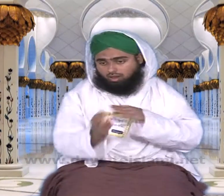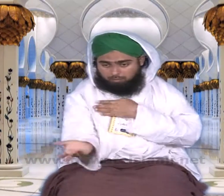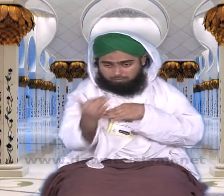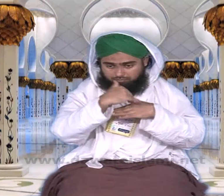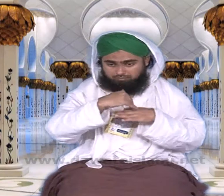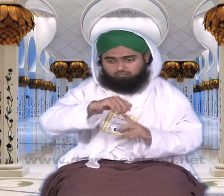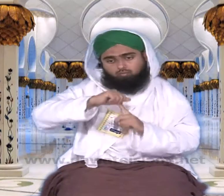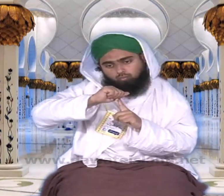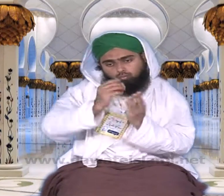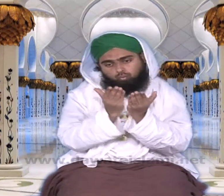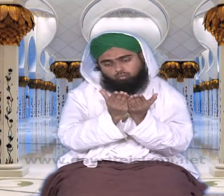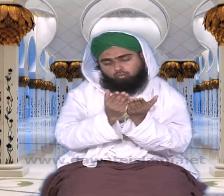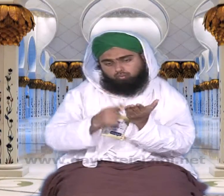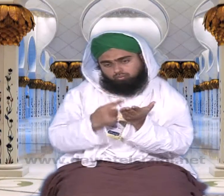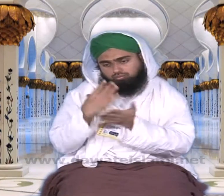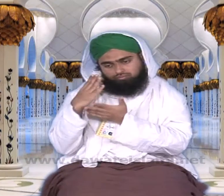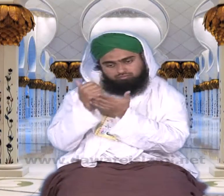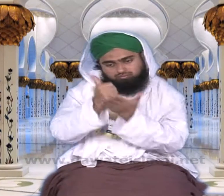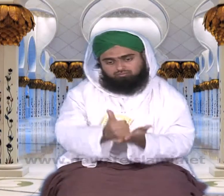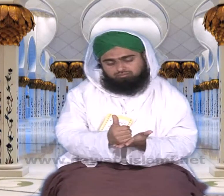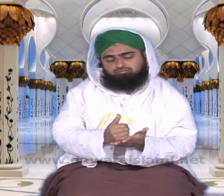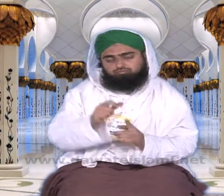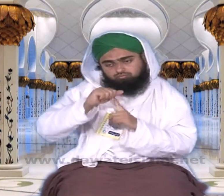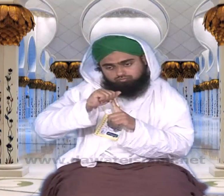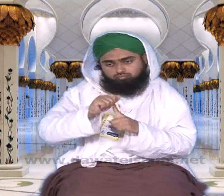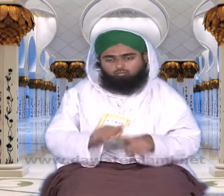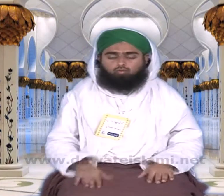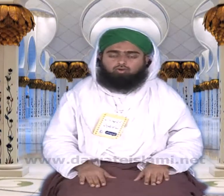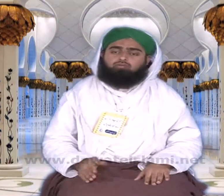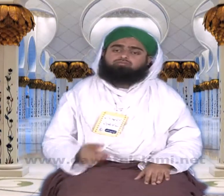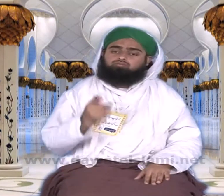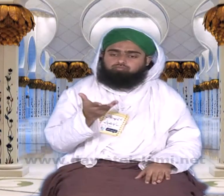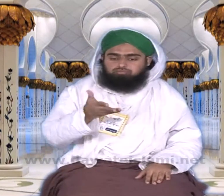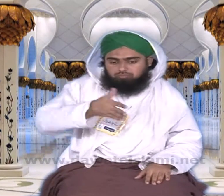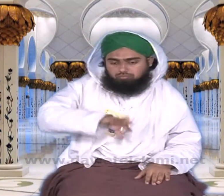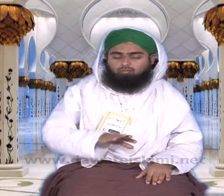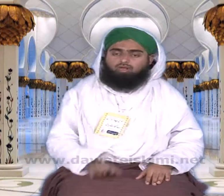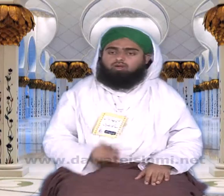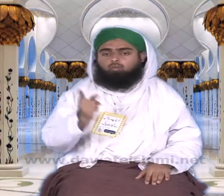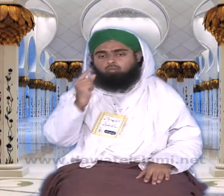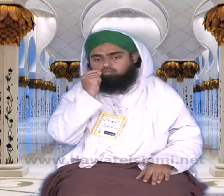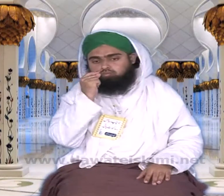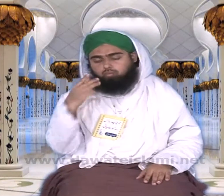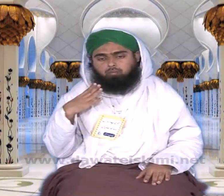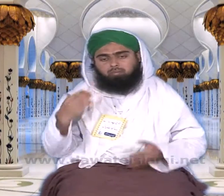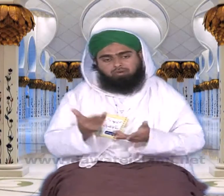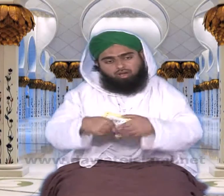شاید تجھے کوئی عبرت ہو چنانچہ اس نے ایسا ہی کیا تیسرے دن جب وہ